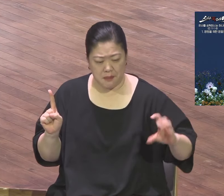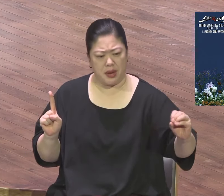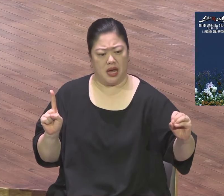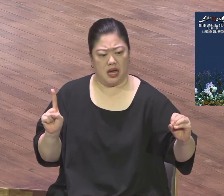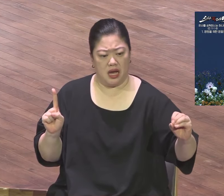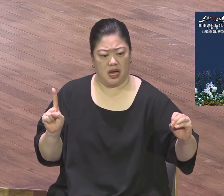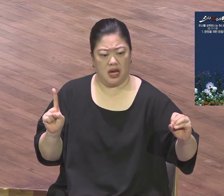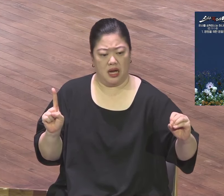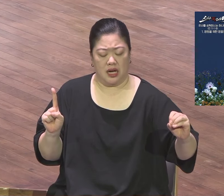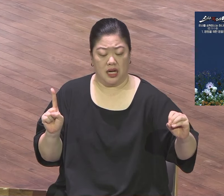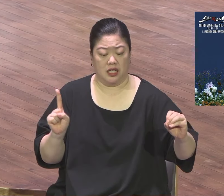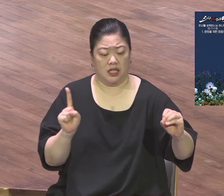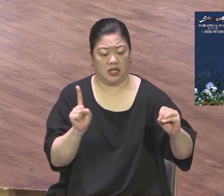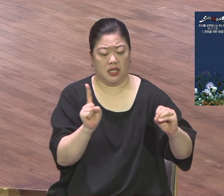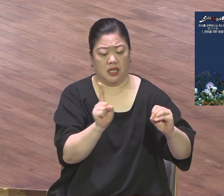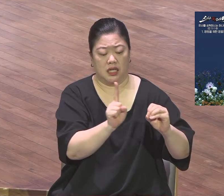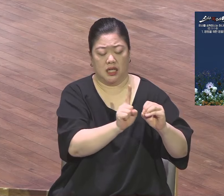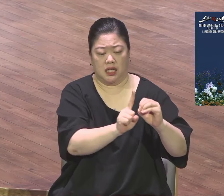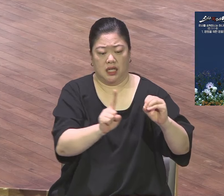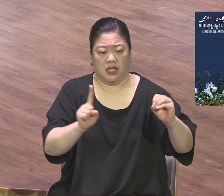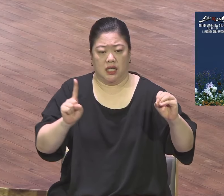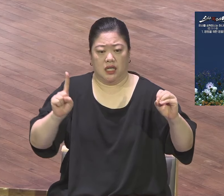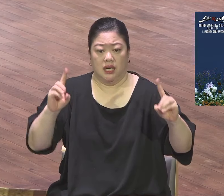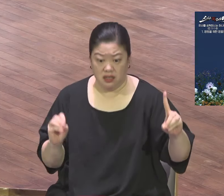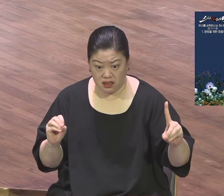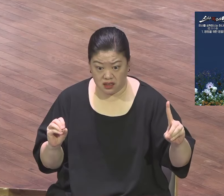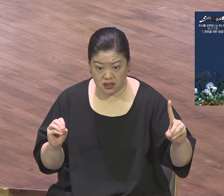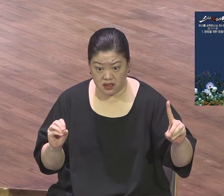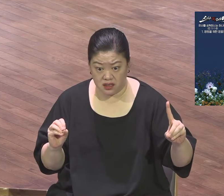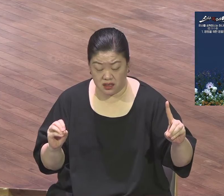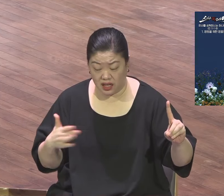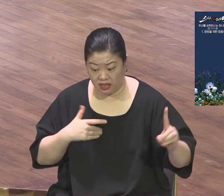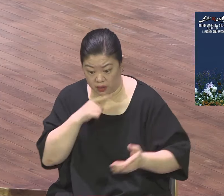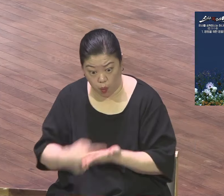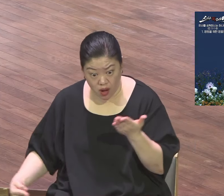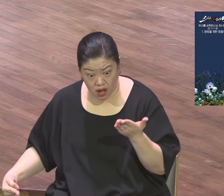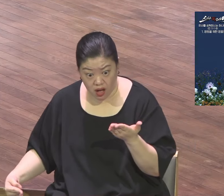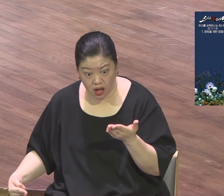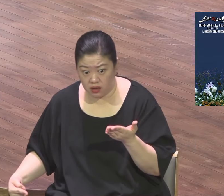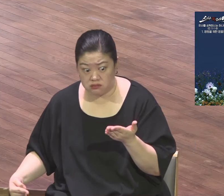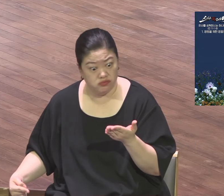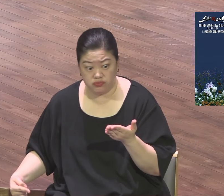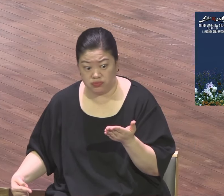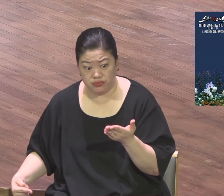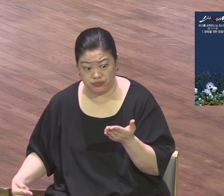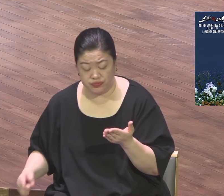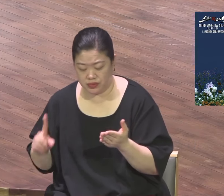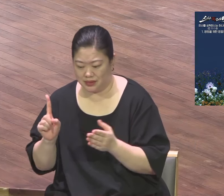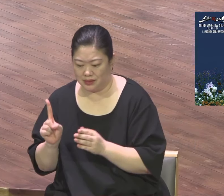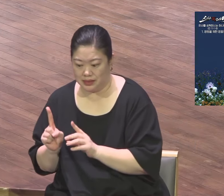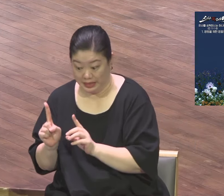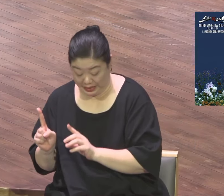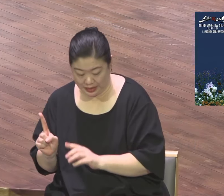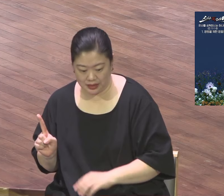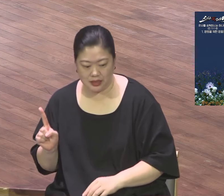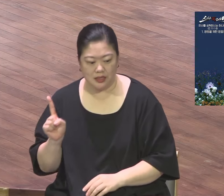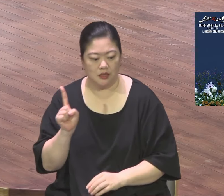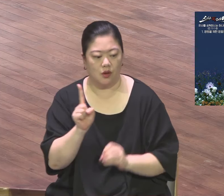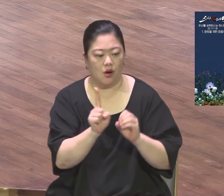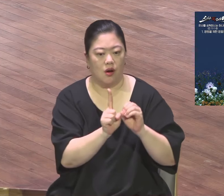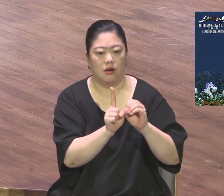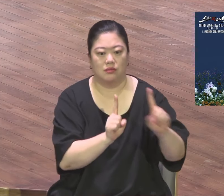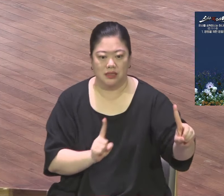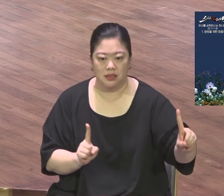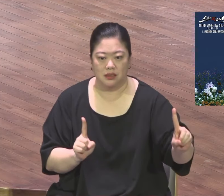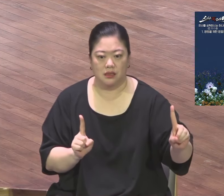하나님께서 지켜보고 반드시 축복하신다는 것입니다. 그걸 체험했어요. 다